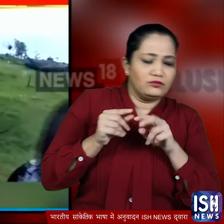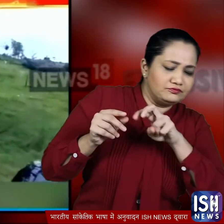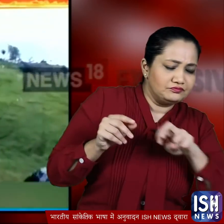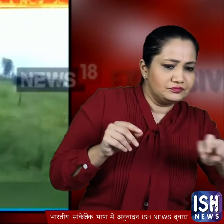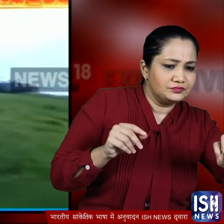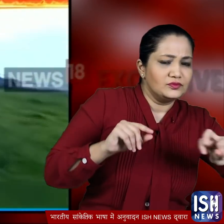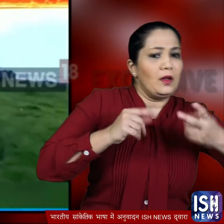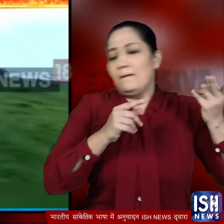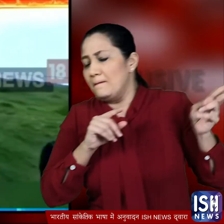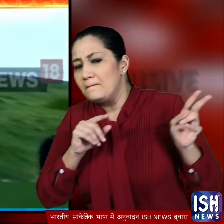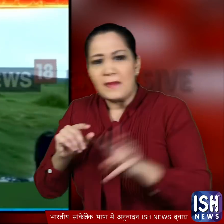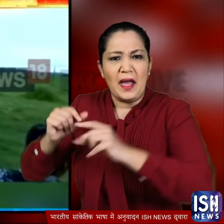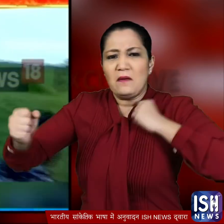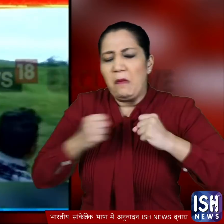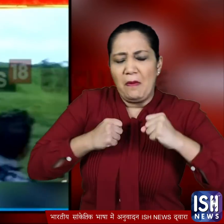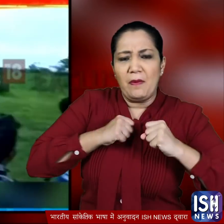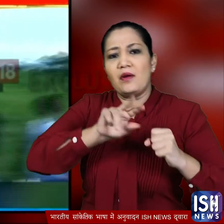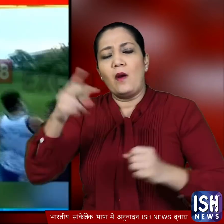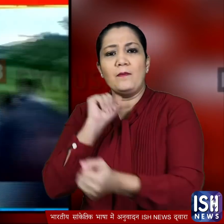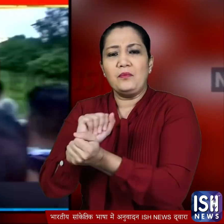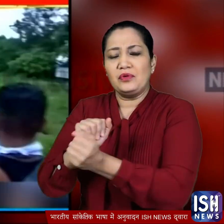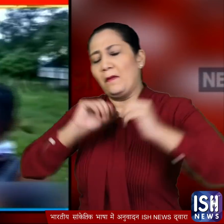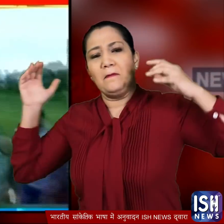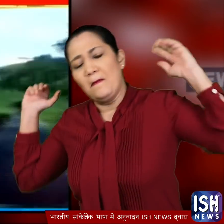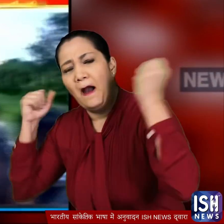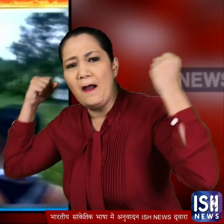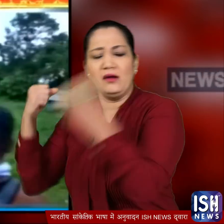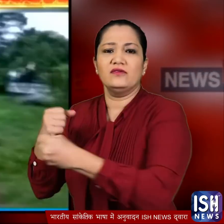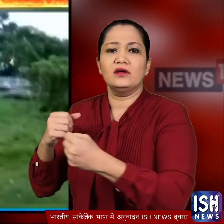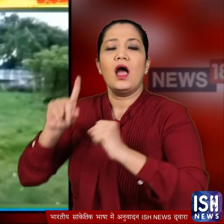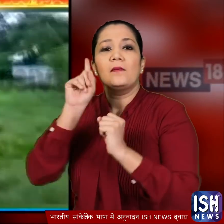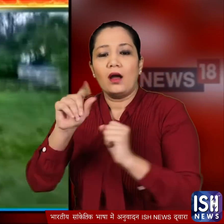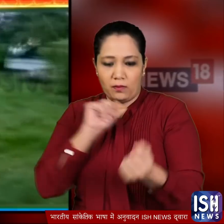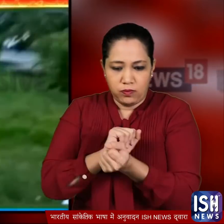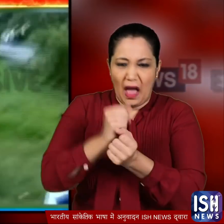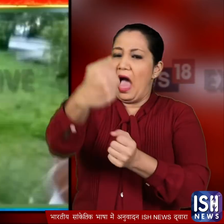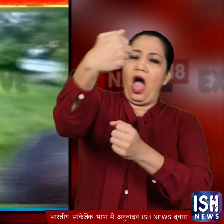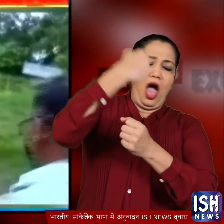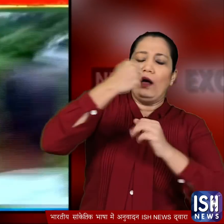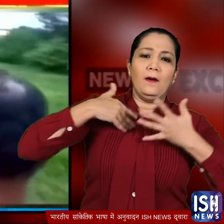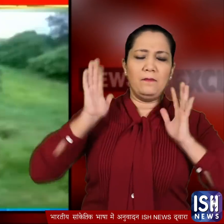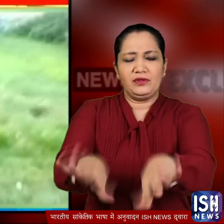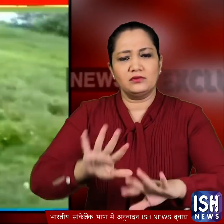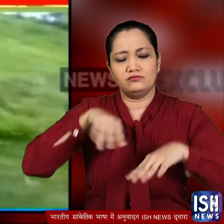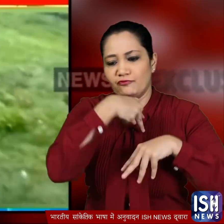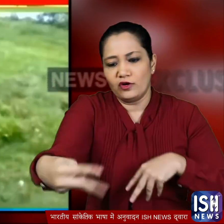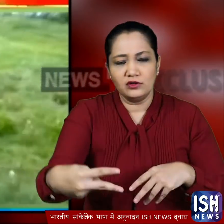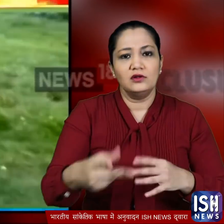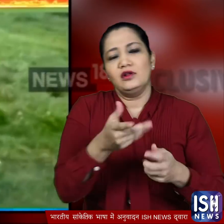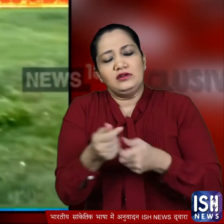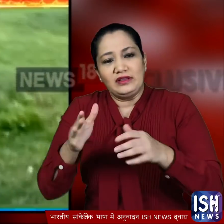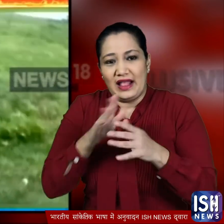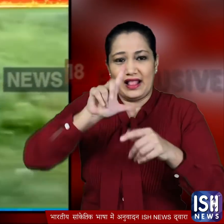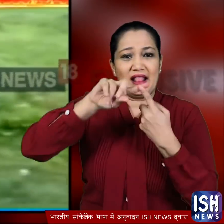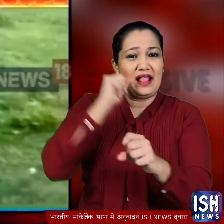वो अचानक पीछे मुड़ा और तेजी से दौड़ते हुए एक पुलिस वाले पर हमला कर दिया, लेकिन पुलिस वाले ने उल्टा उसे ही जमीन पर पटक दिया और फिर पैर पकड़कर